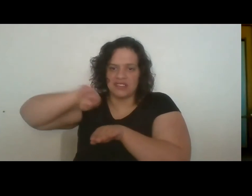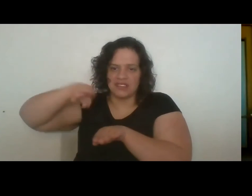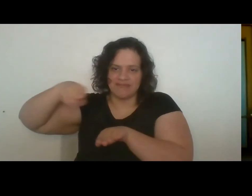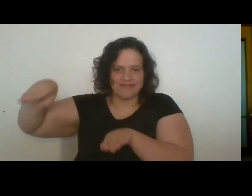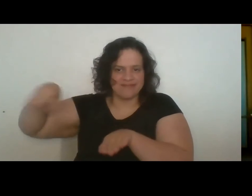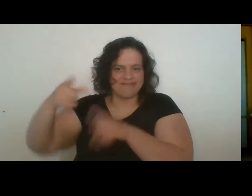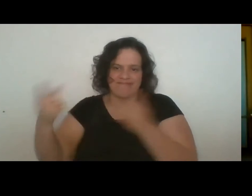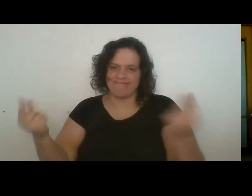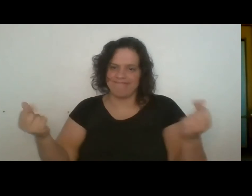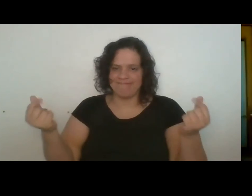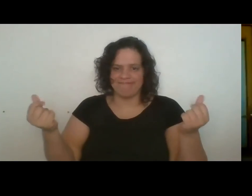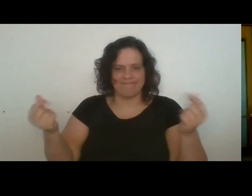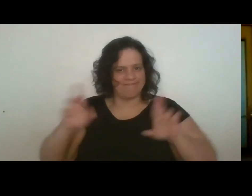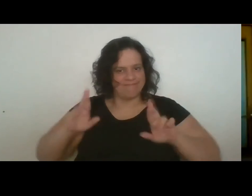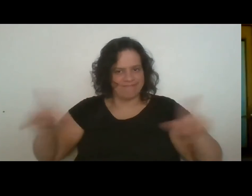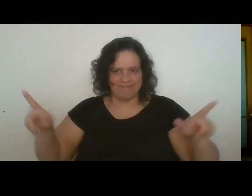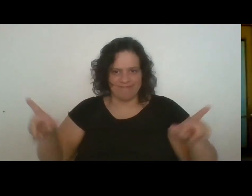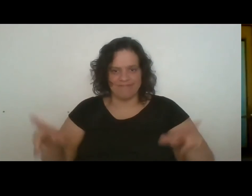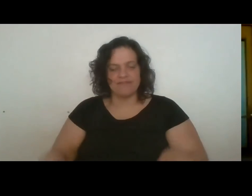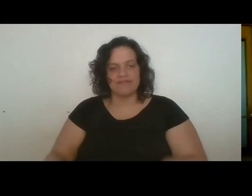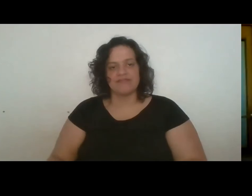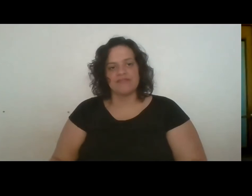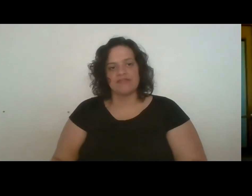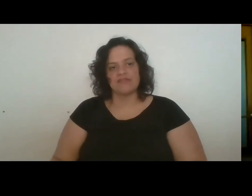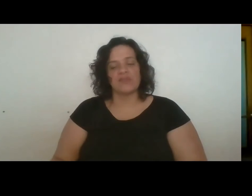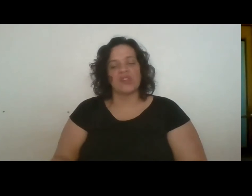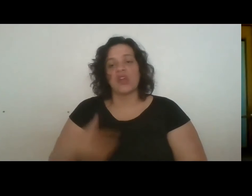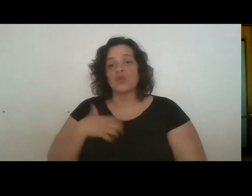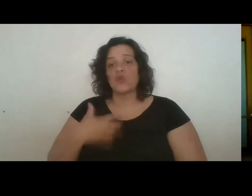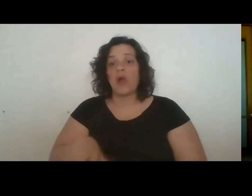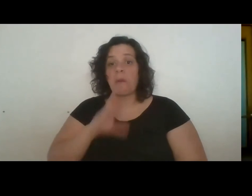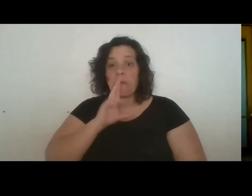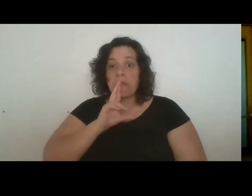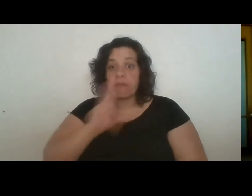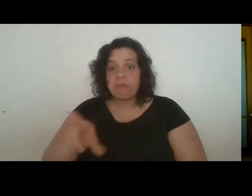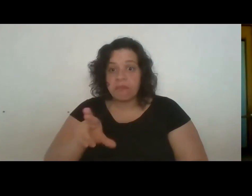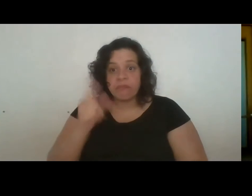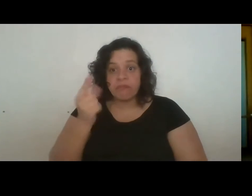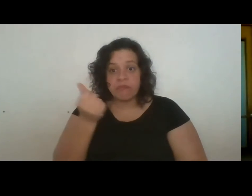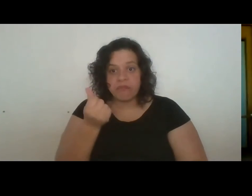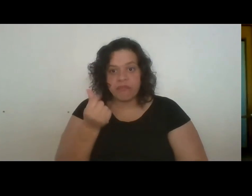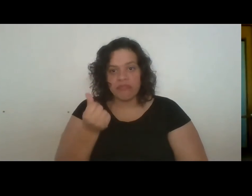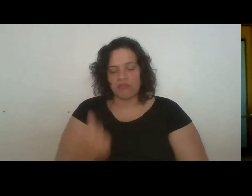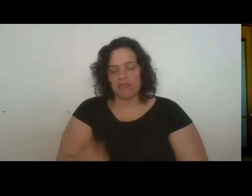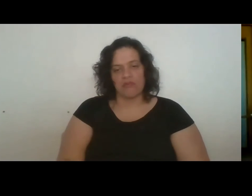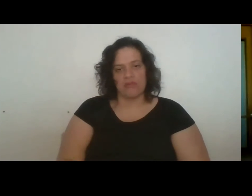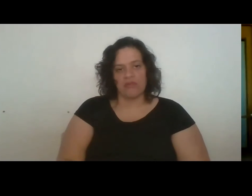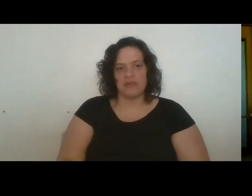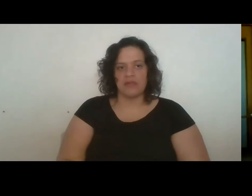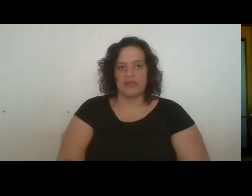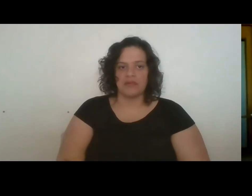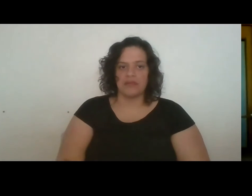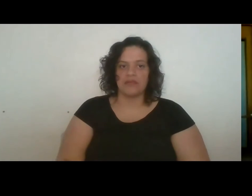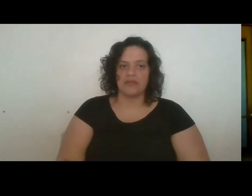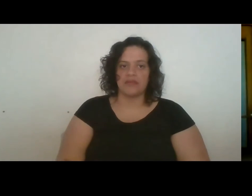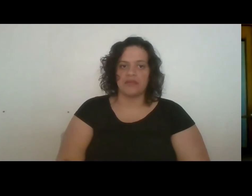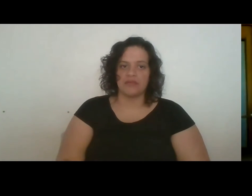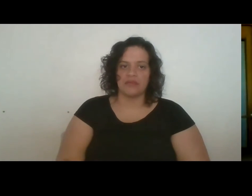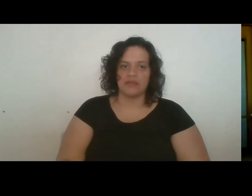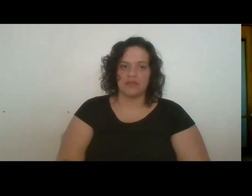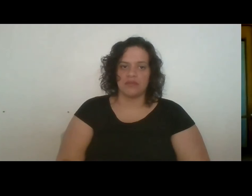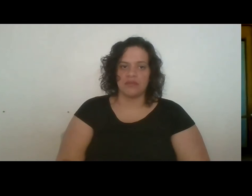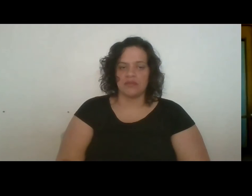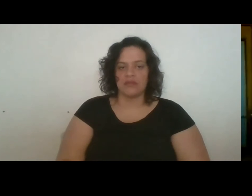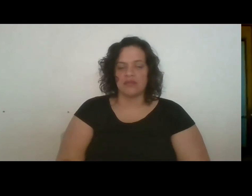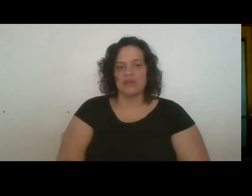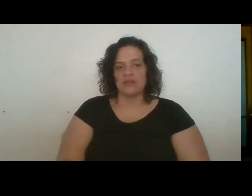bastante diferentes, tá? Então eu não quero falar aqui de ordem, um valor genérico, então eu vou